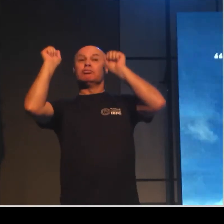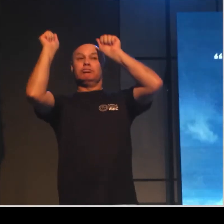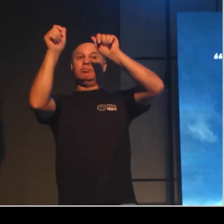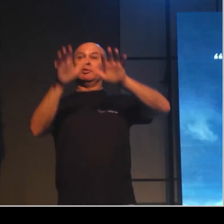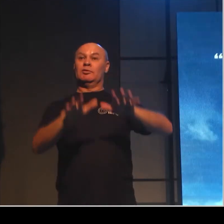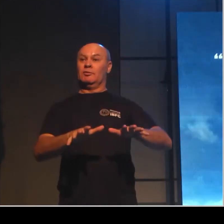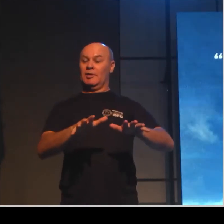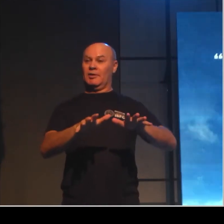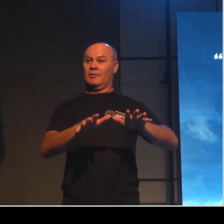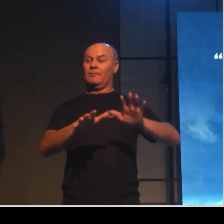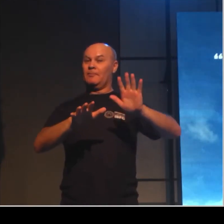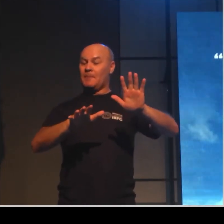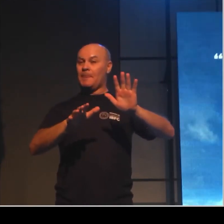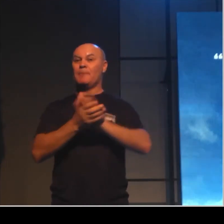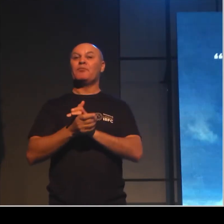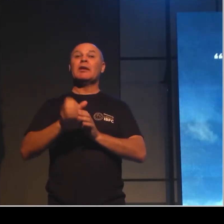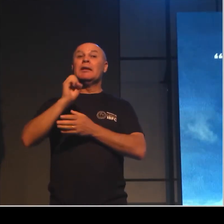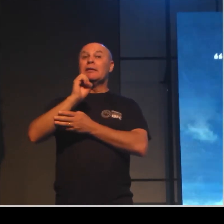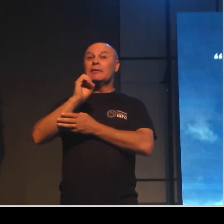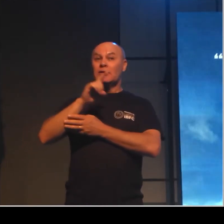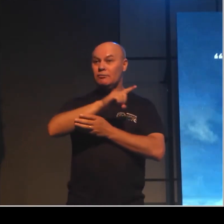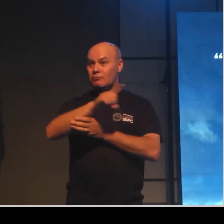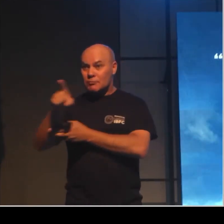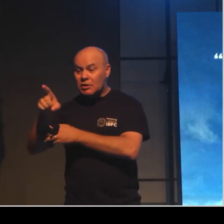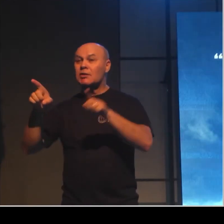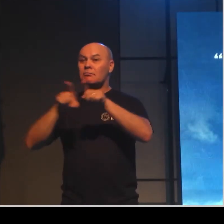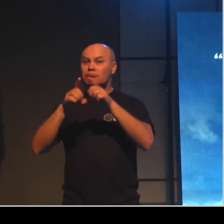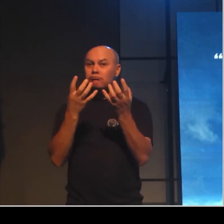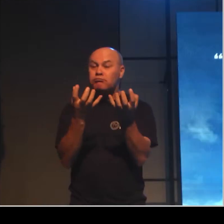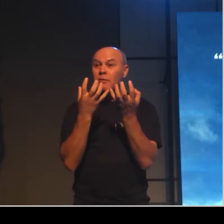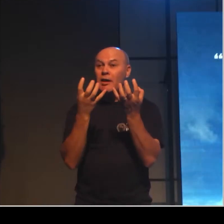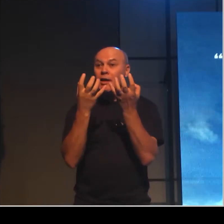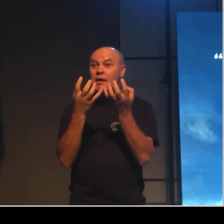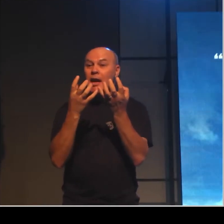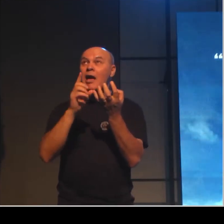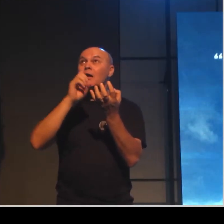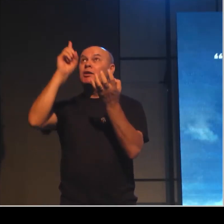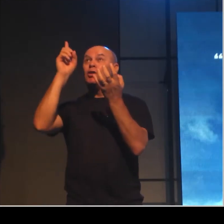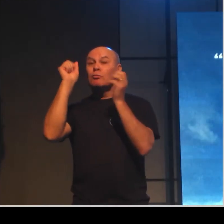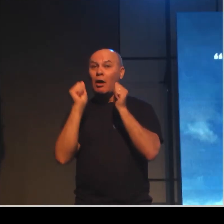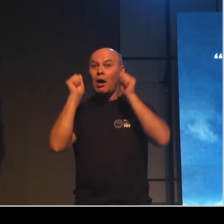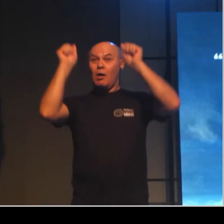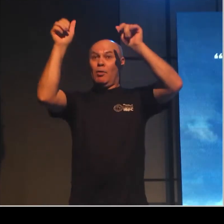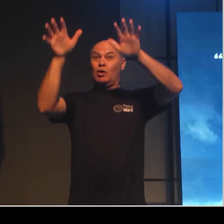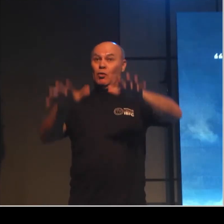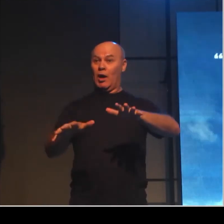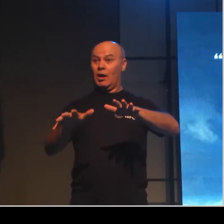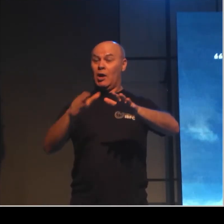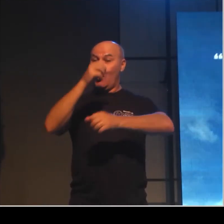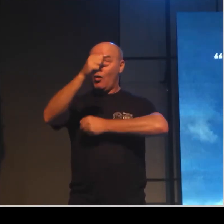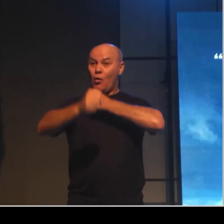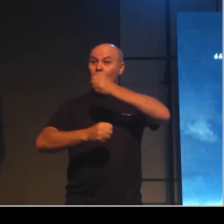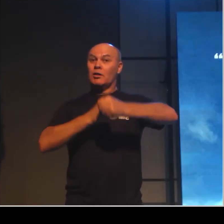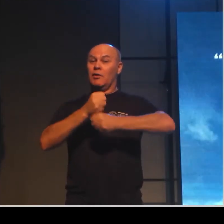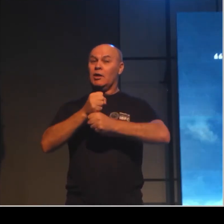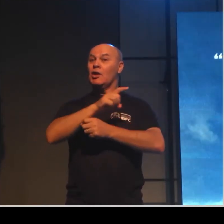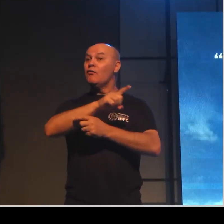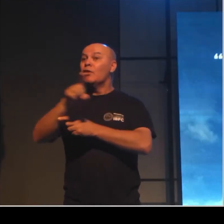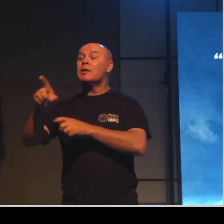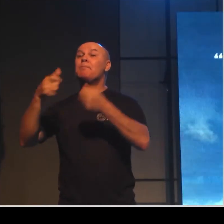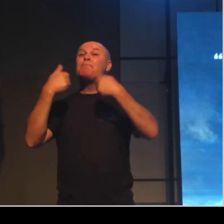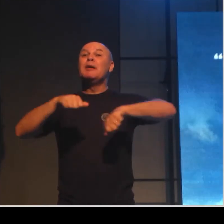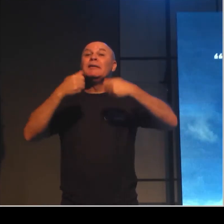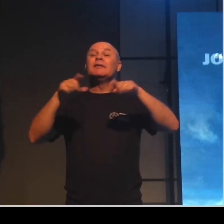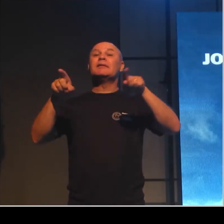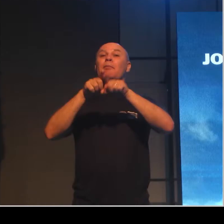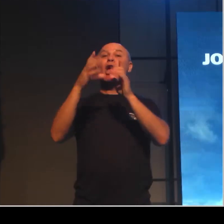ser abençoado por Deus no próximo ano, você precisa fazer o que Maria fez, o